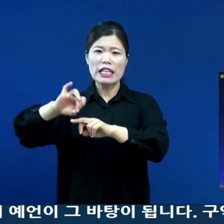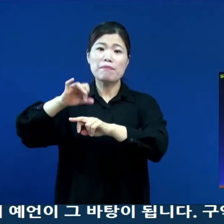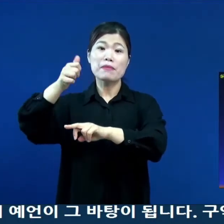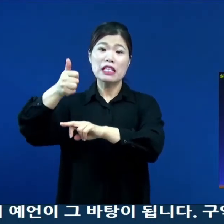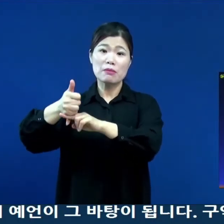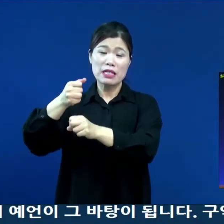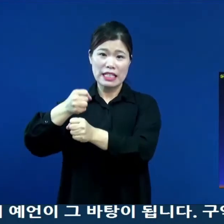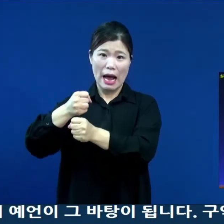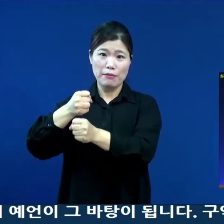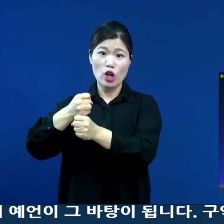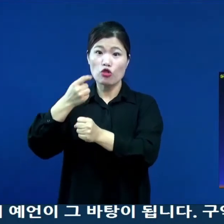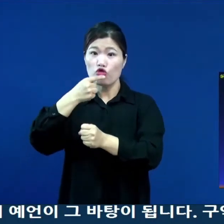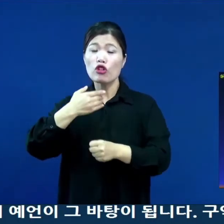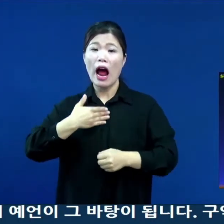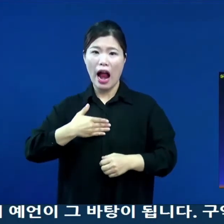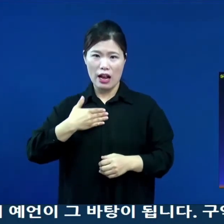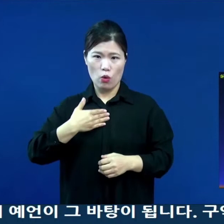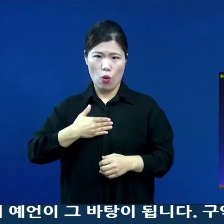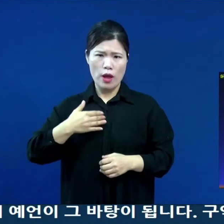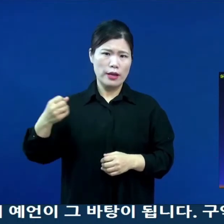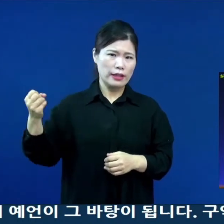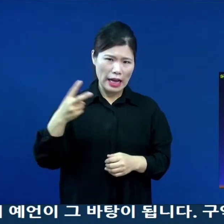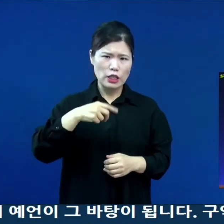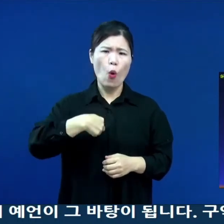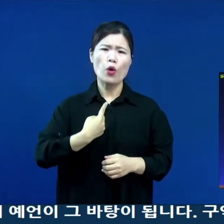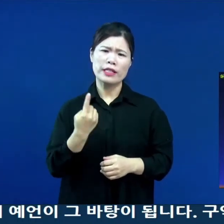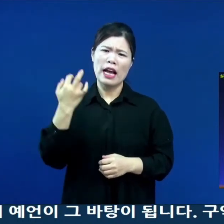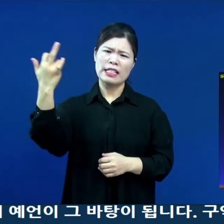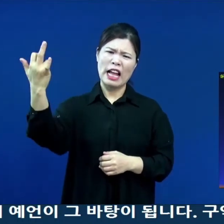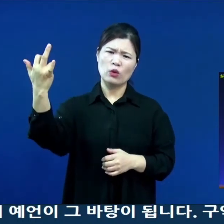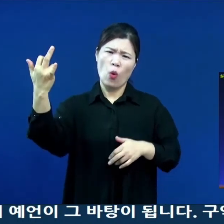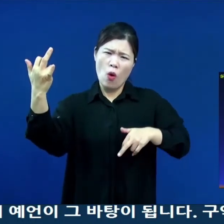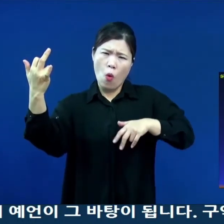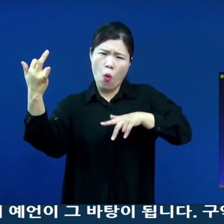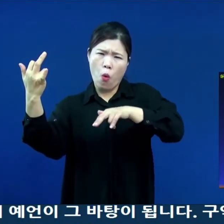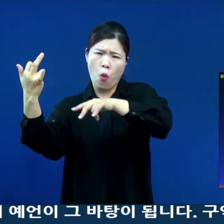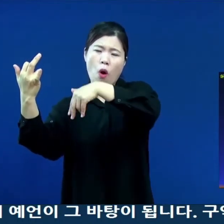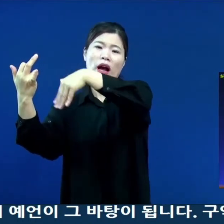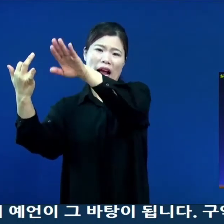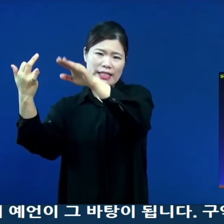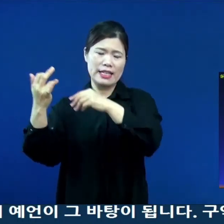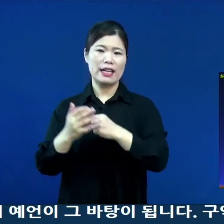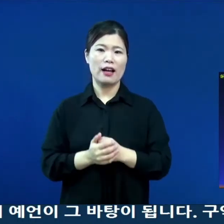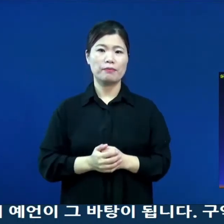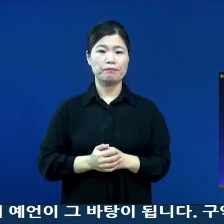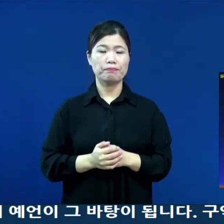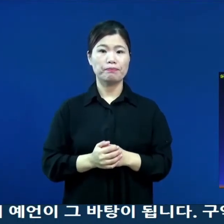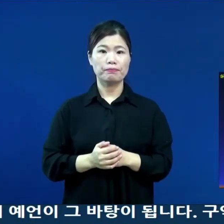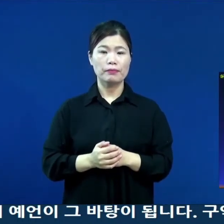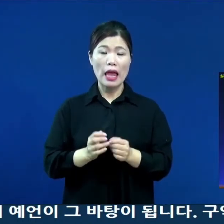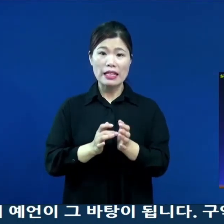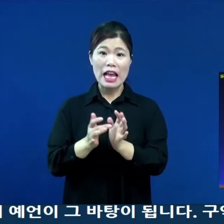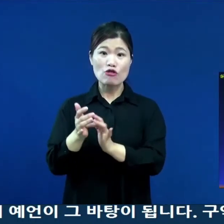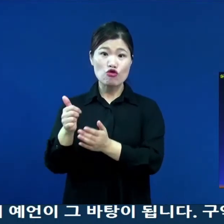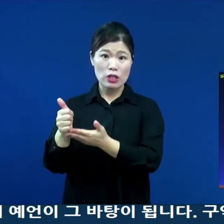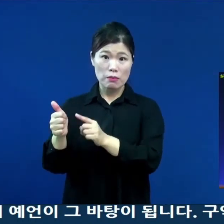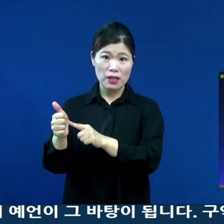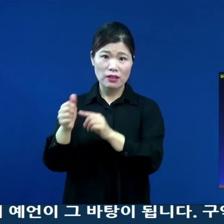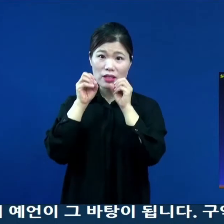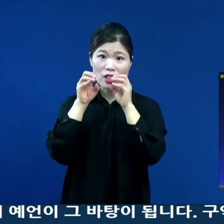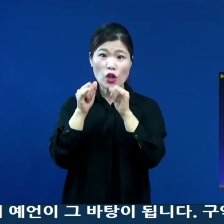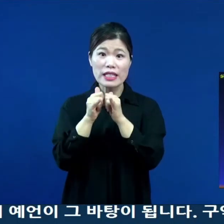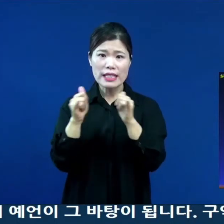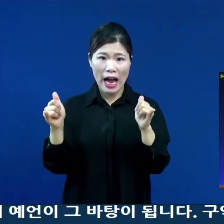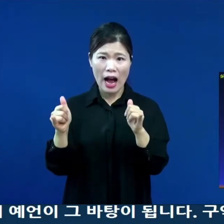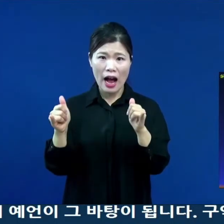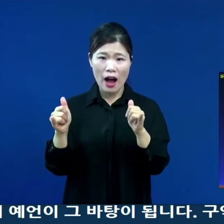줄 아시고 다시 혼자 산으로 떠나 가시니라. 이들은 예수님이 그 선지자라는